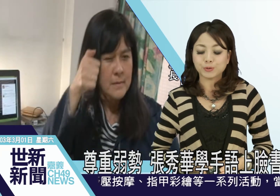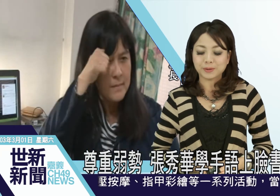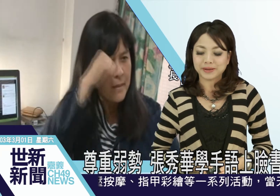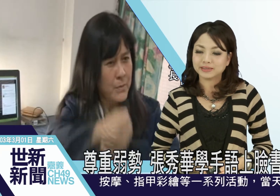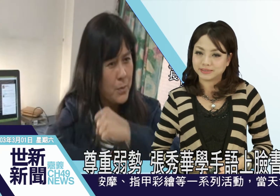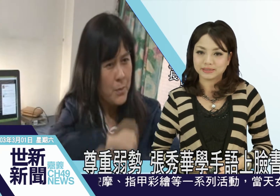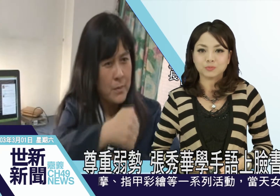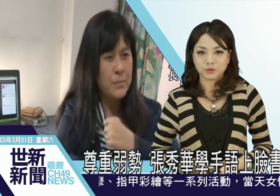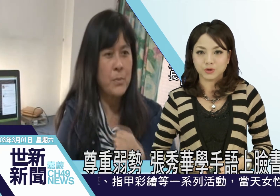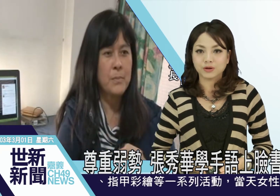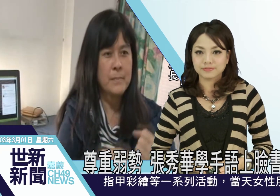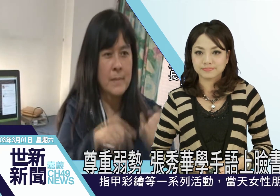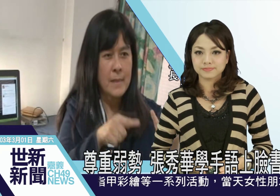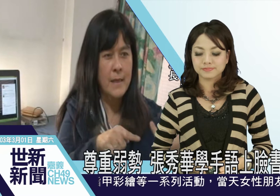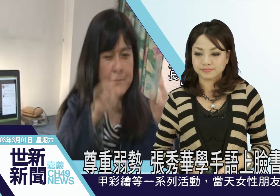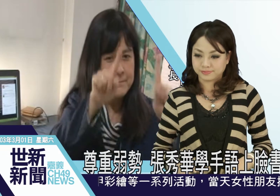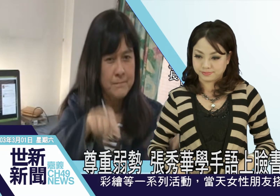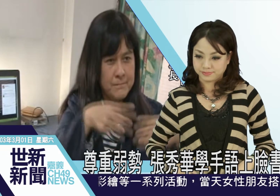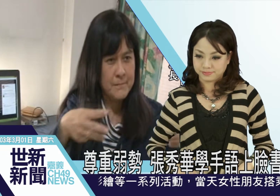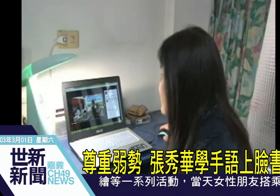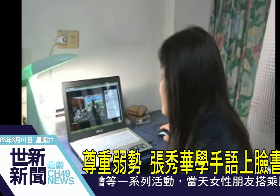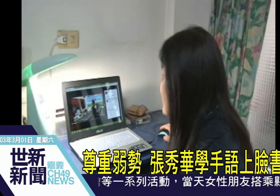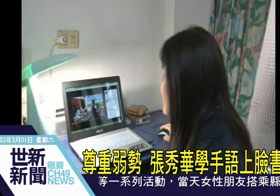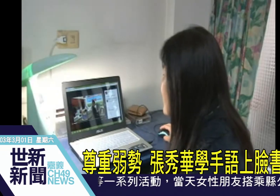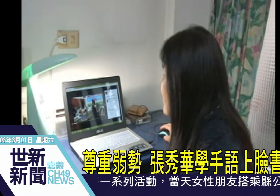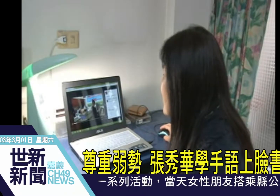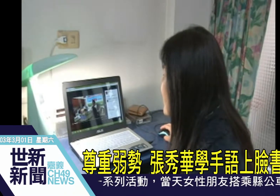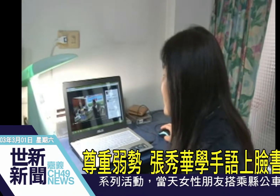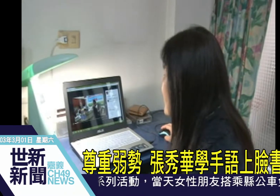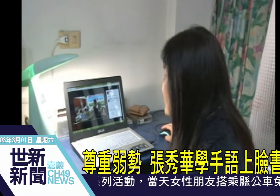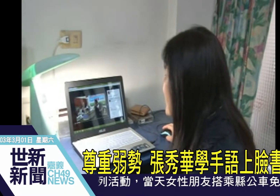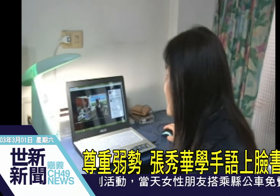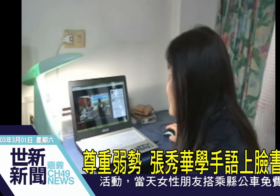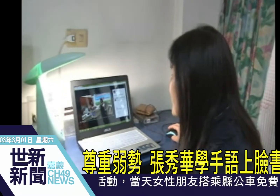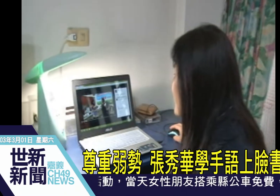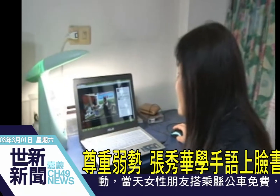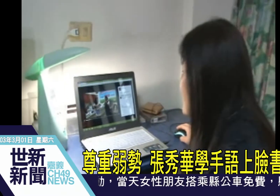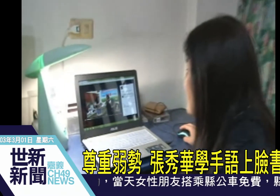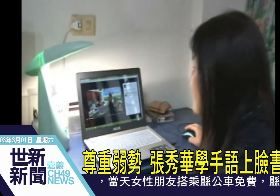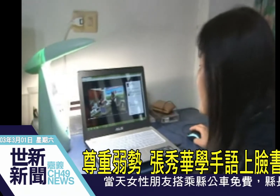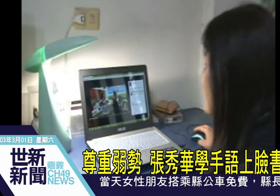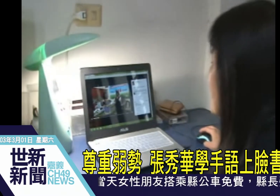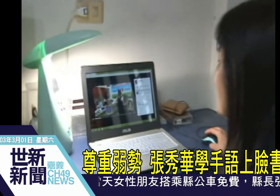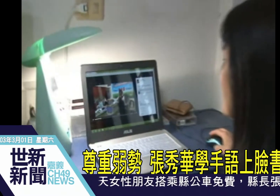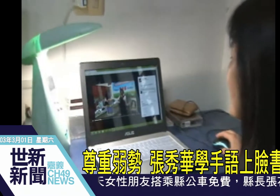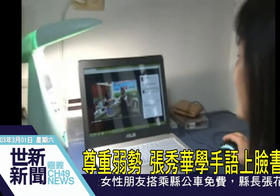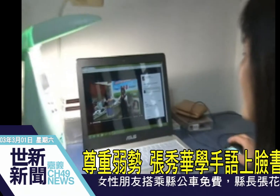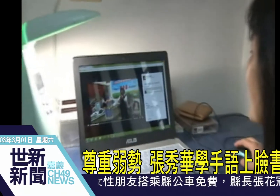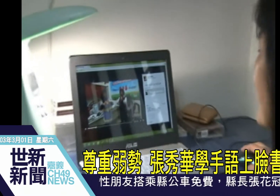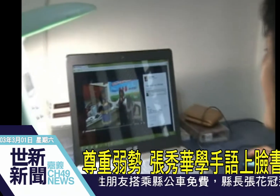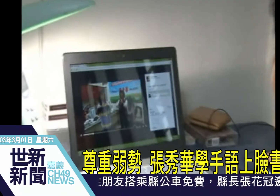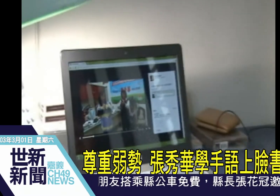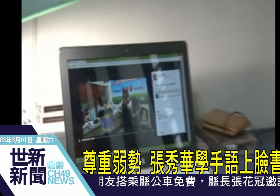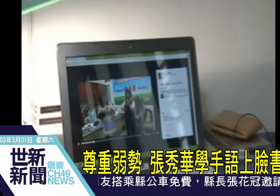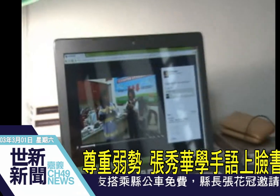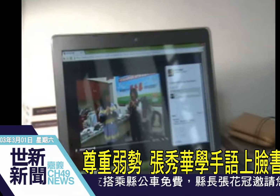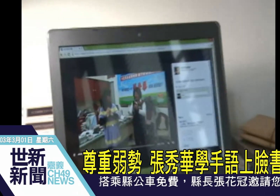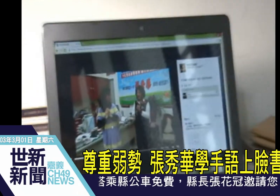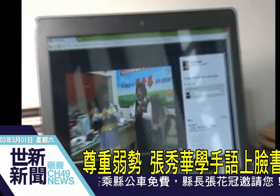感觉真感动。 这位聋哑人士正坐伫咧电脑头前，因为发现家己市有一位市长候